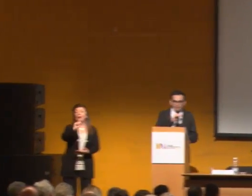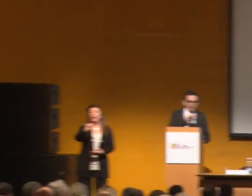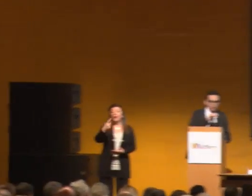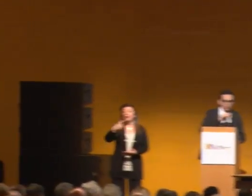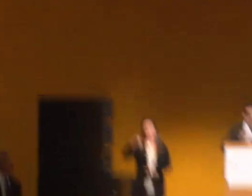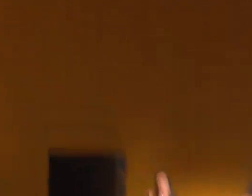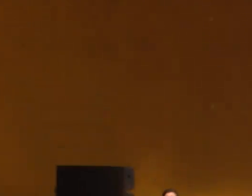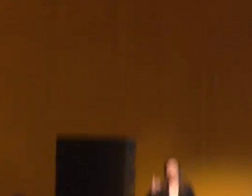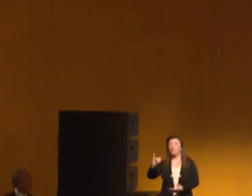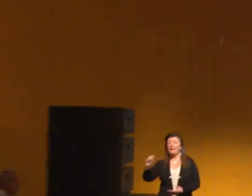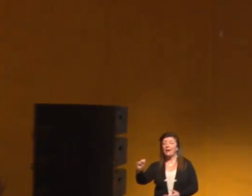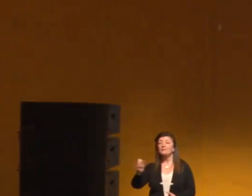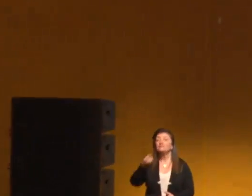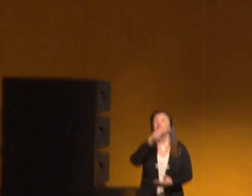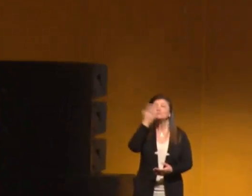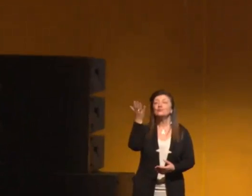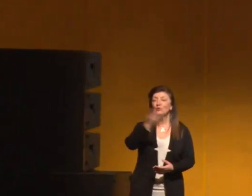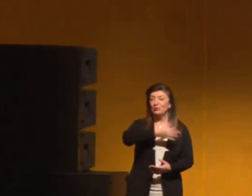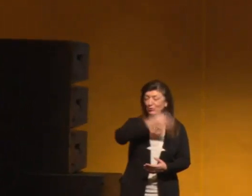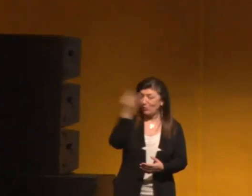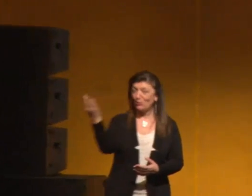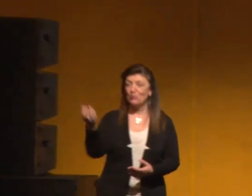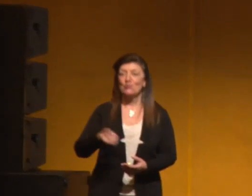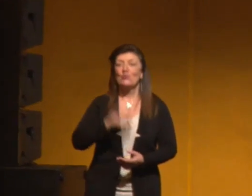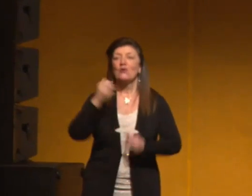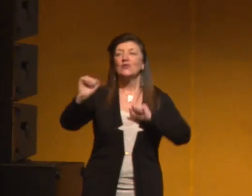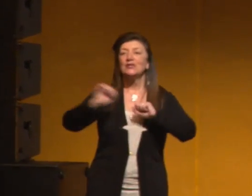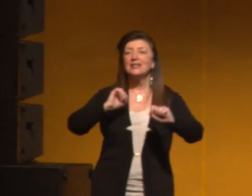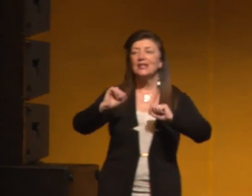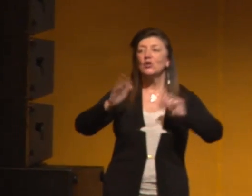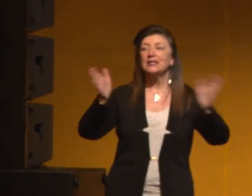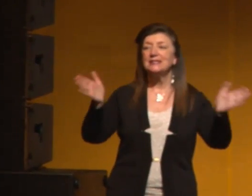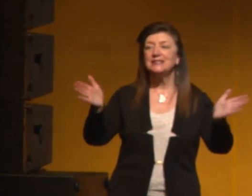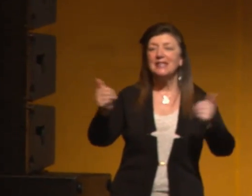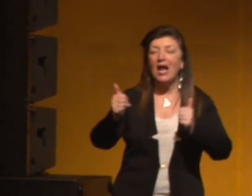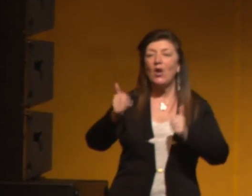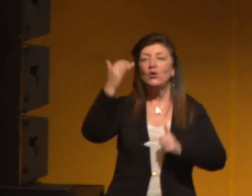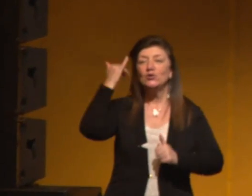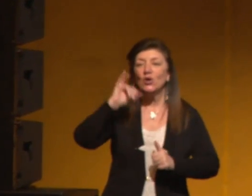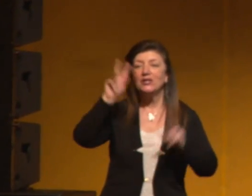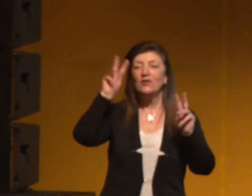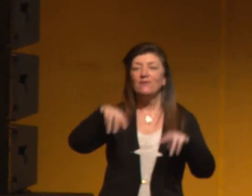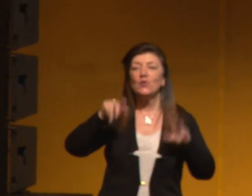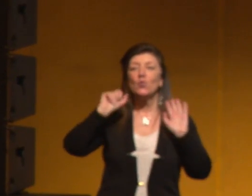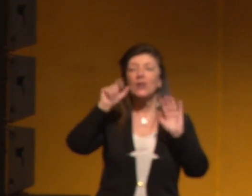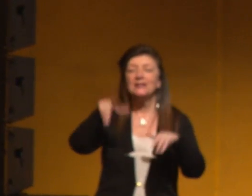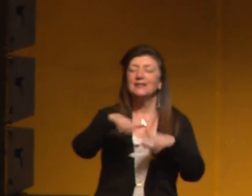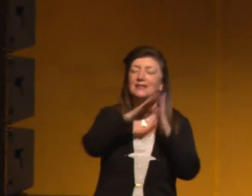buongiorno sono il nuovo direttore del salone del libro di torino e non dormo da una settimana ma